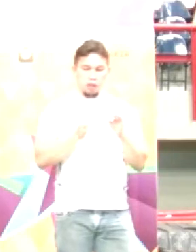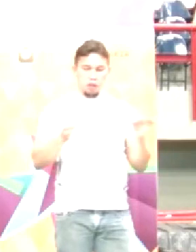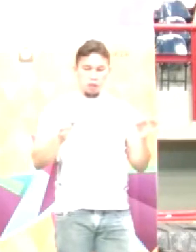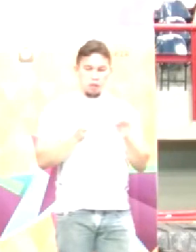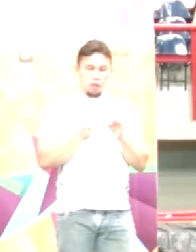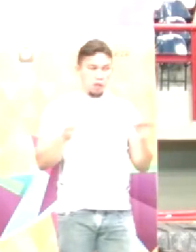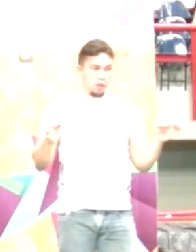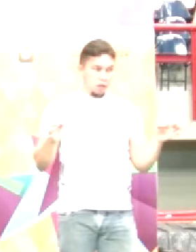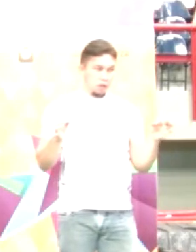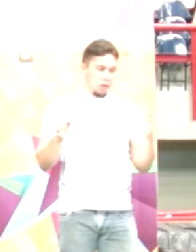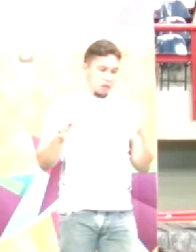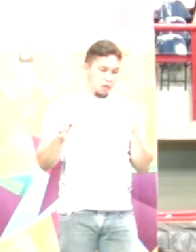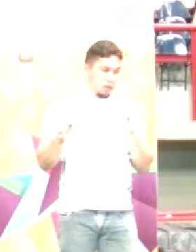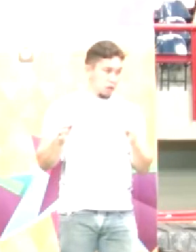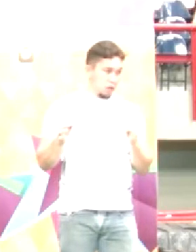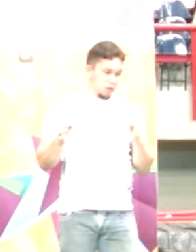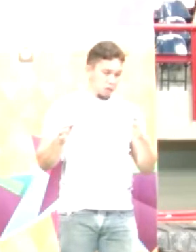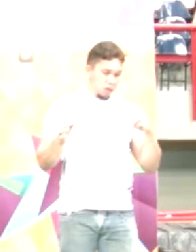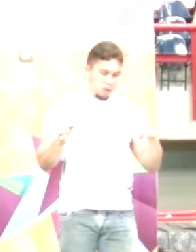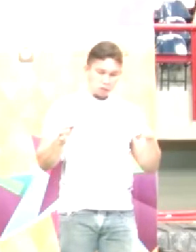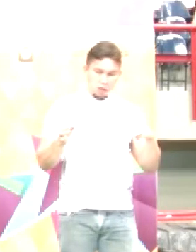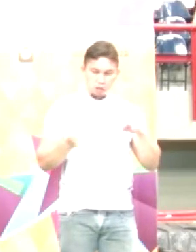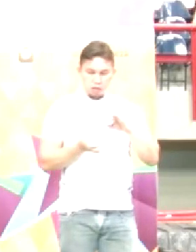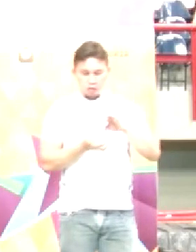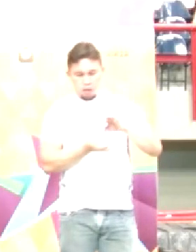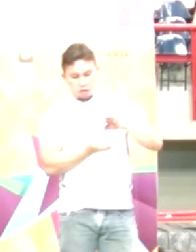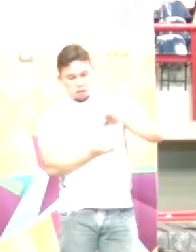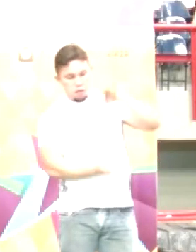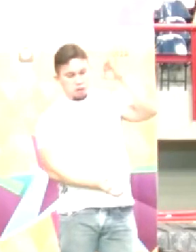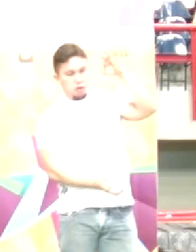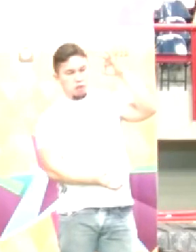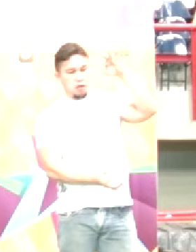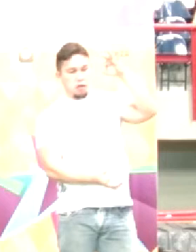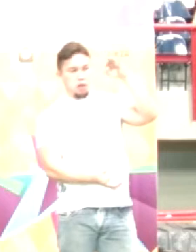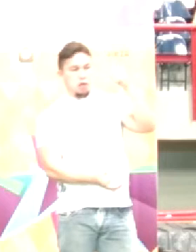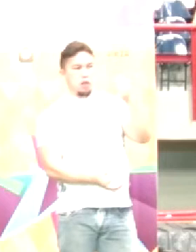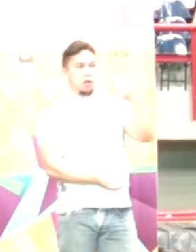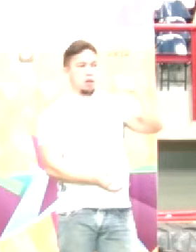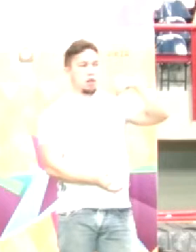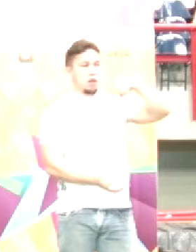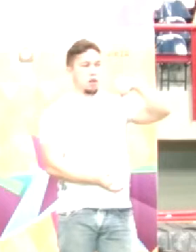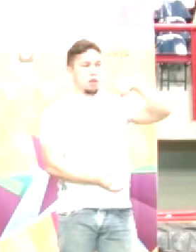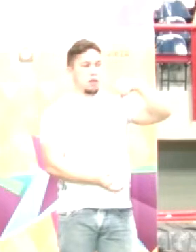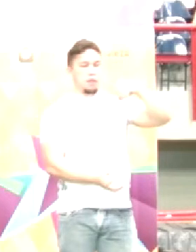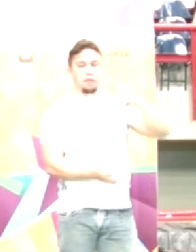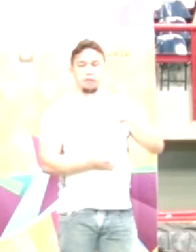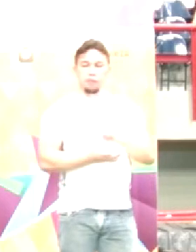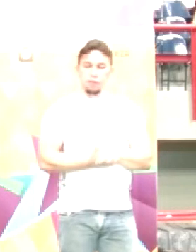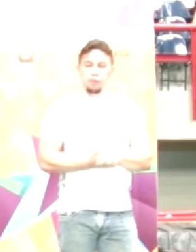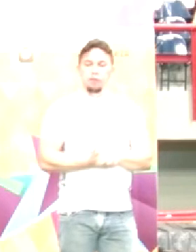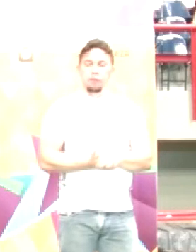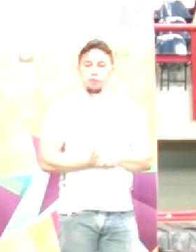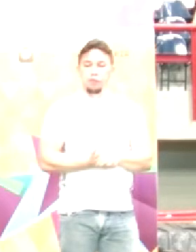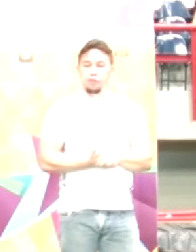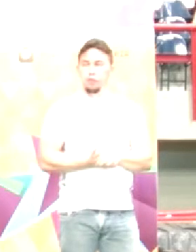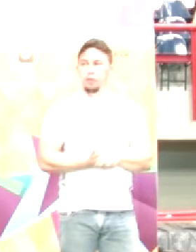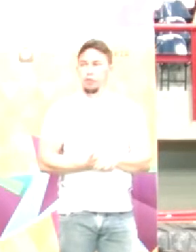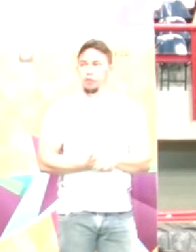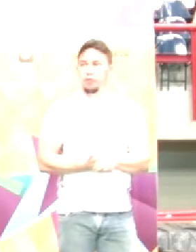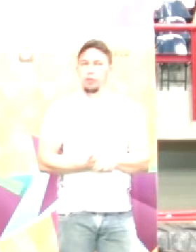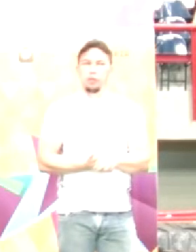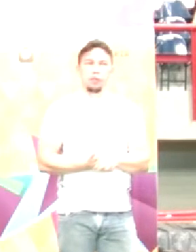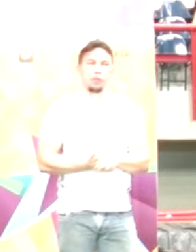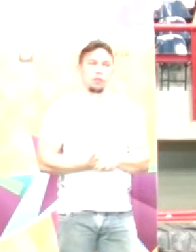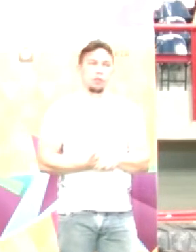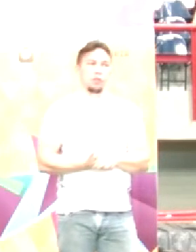Então o lado da base vale 6 e a altura dessa vela quanto é? 19, né? Está escrito isso? 19 é